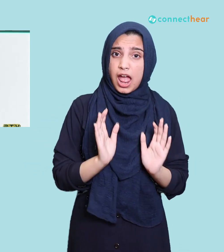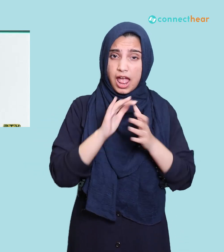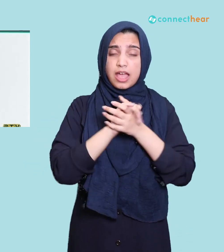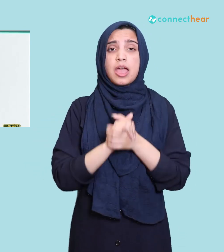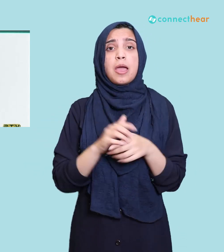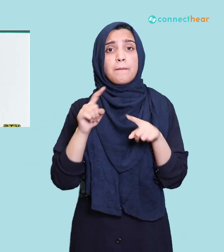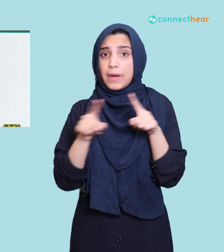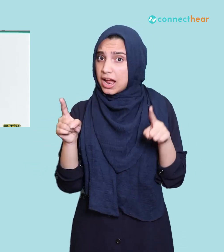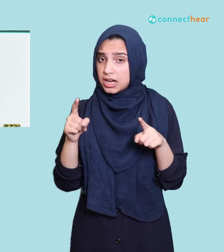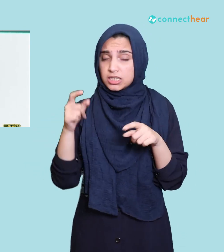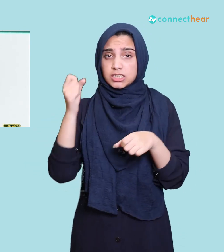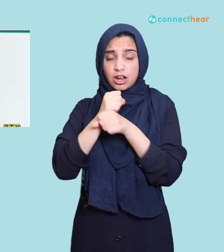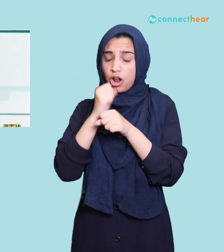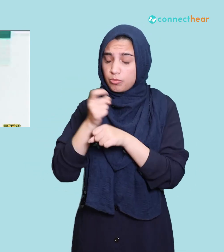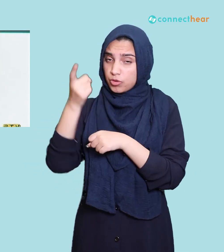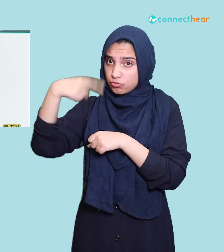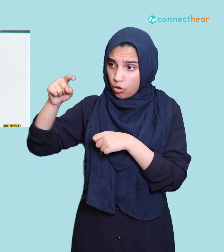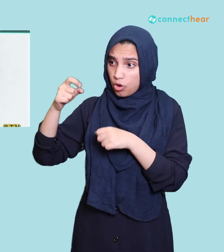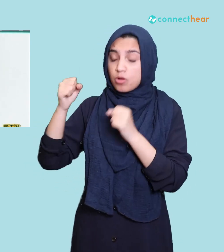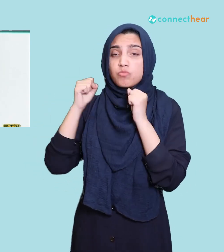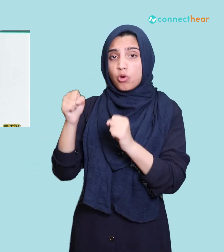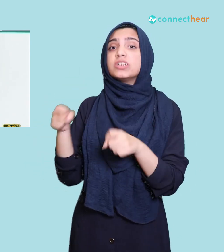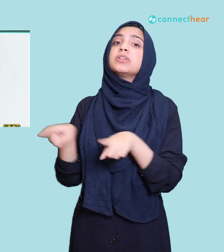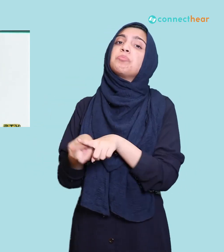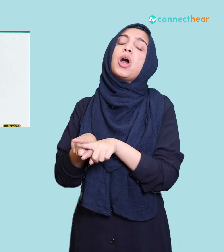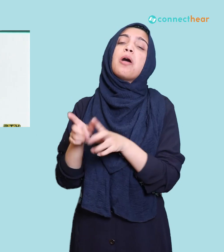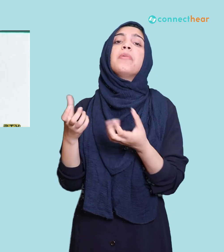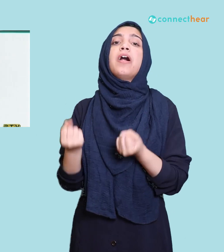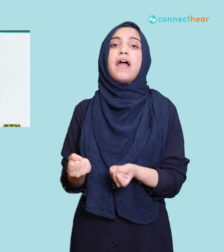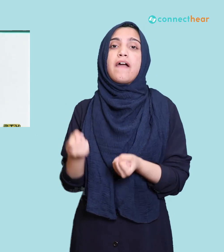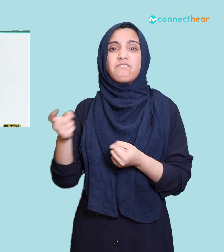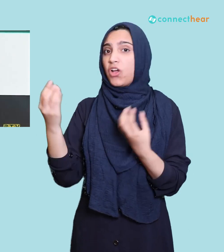وہ آسان ٹائم نہیں تھا۔ میں سمجھتا ہوں کہ